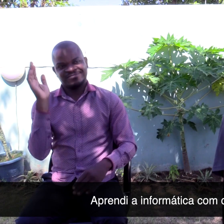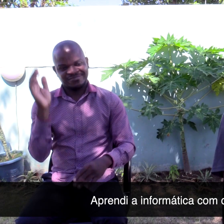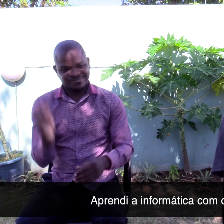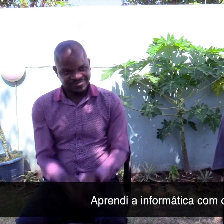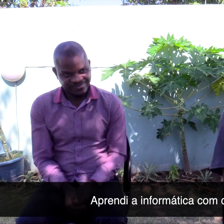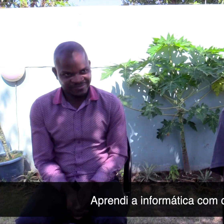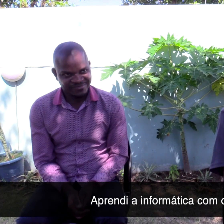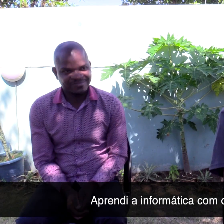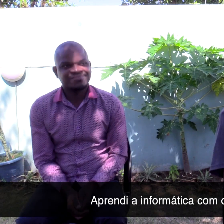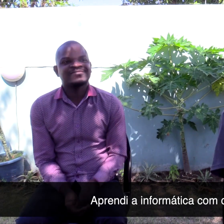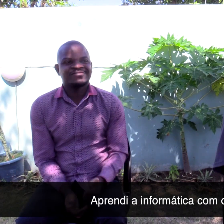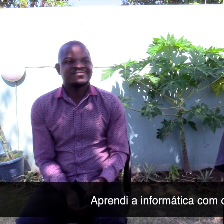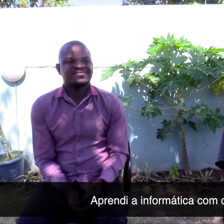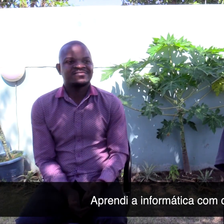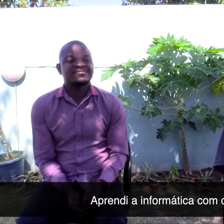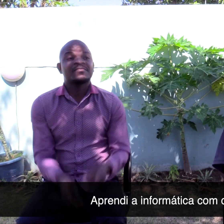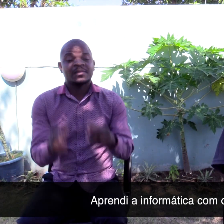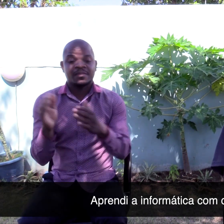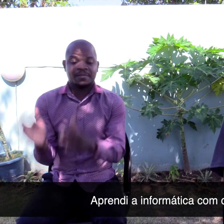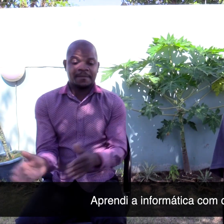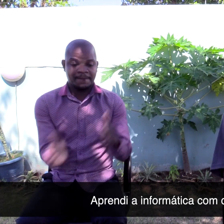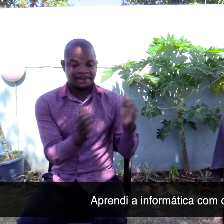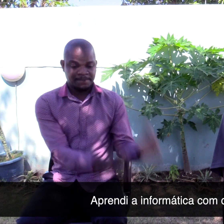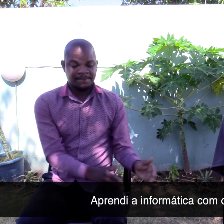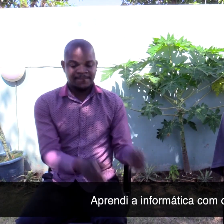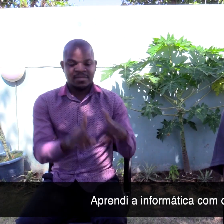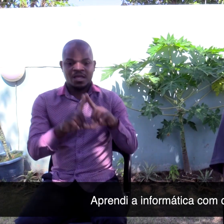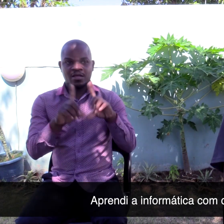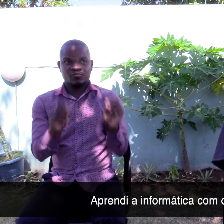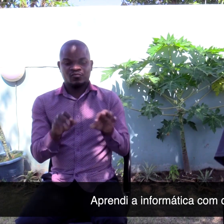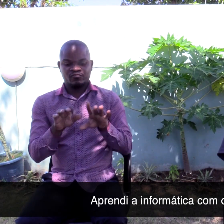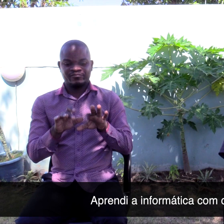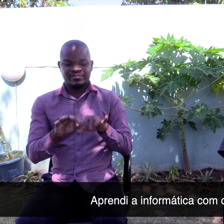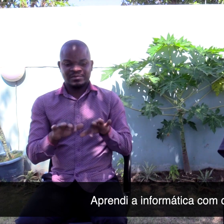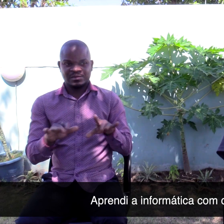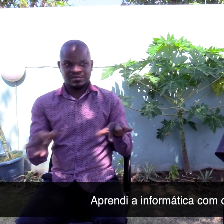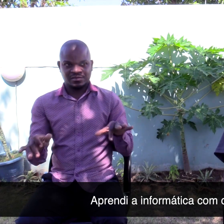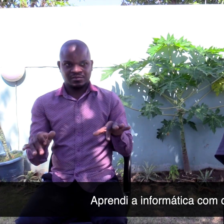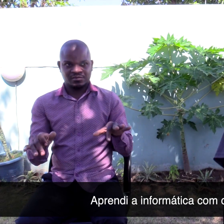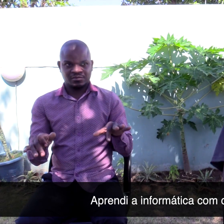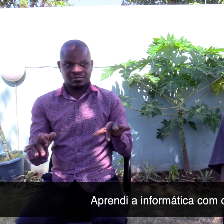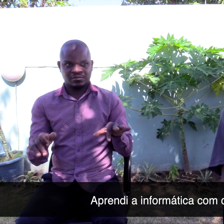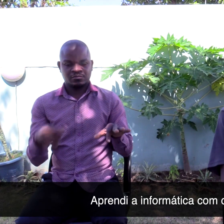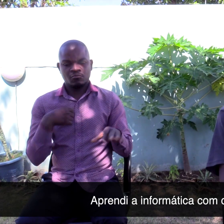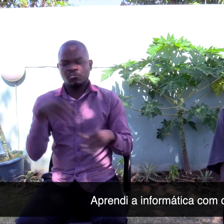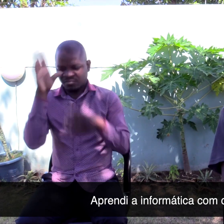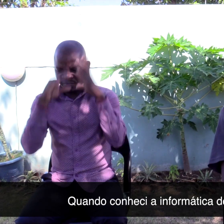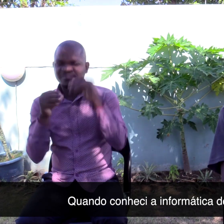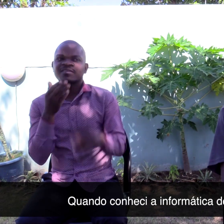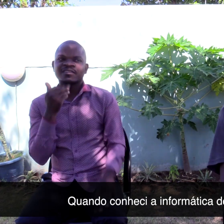Na parte da informática, eu aprendi com meu sobrinho.